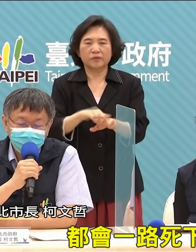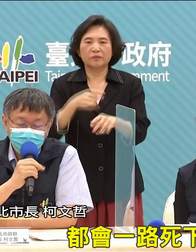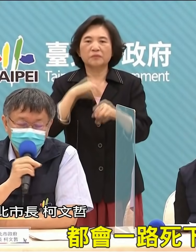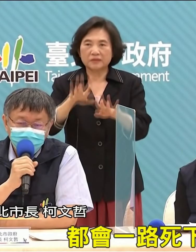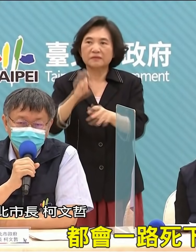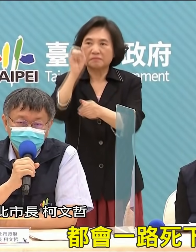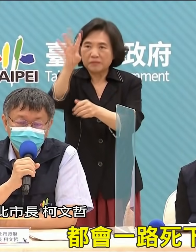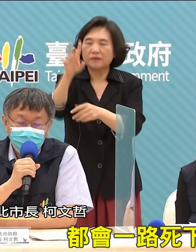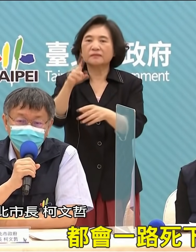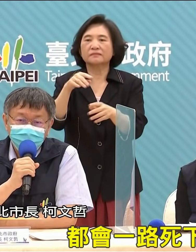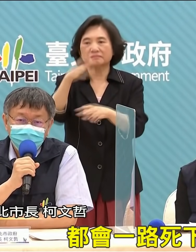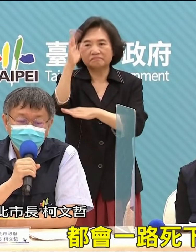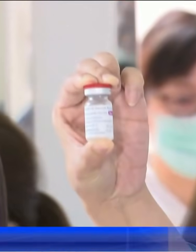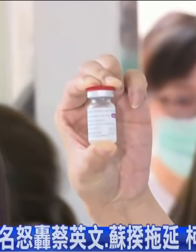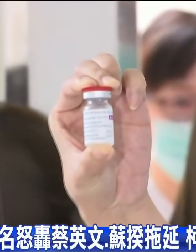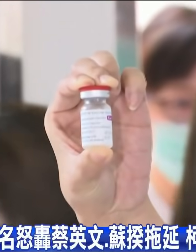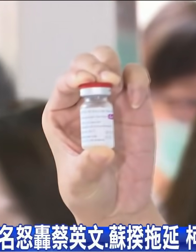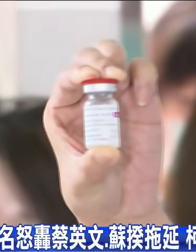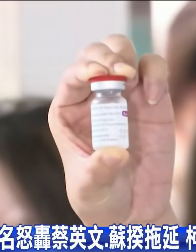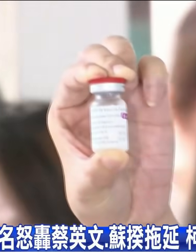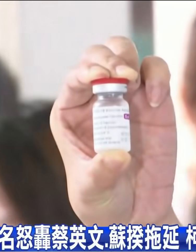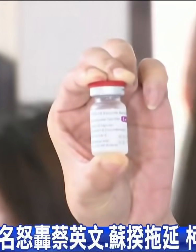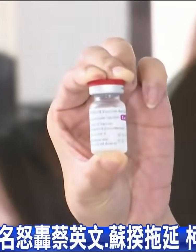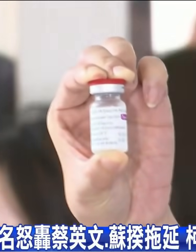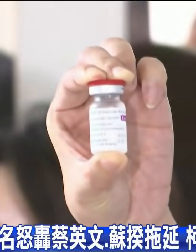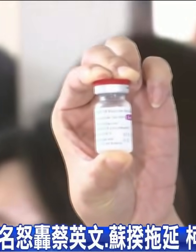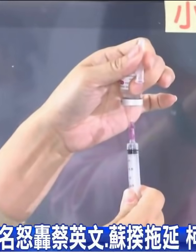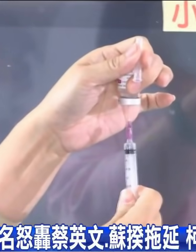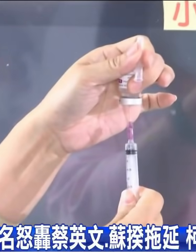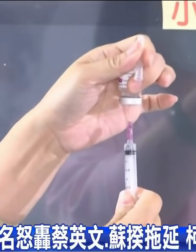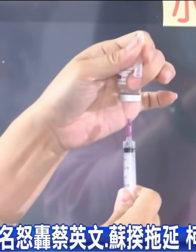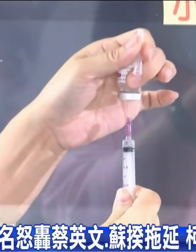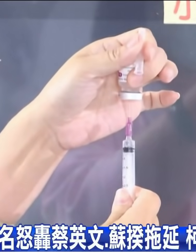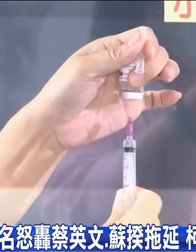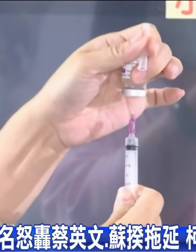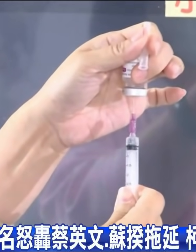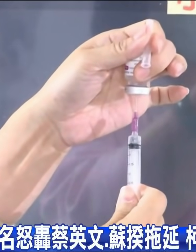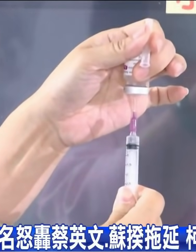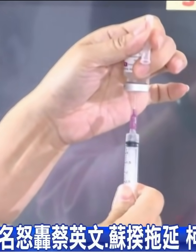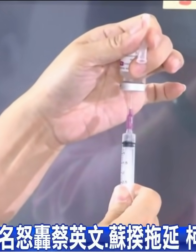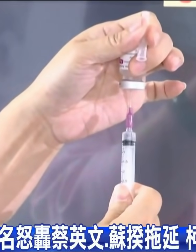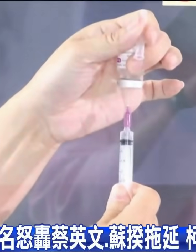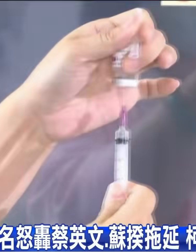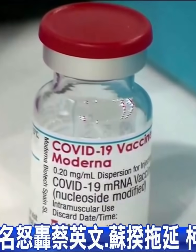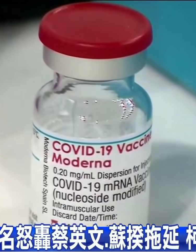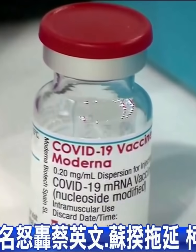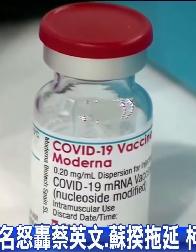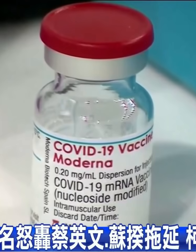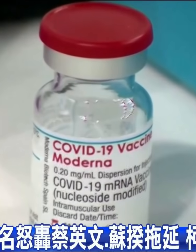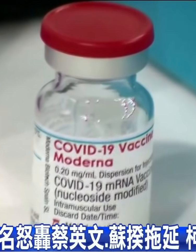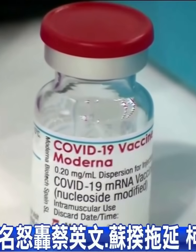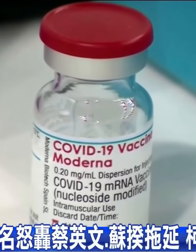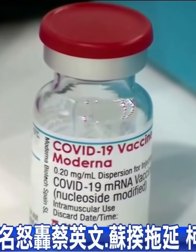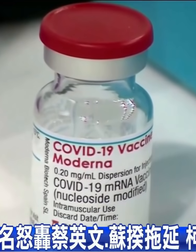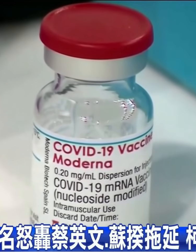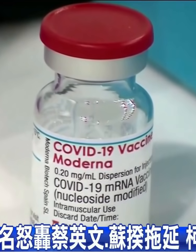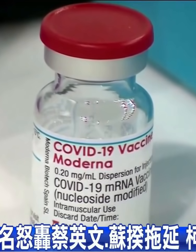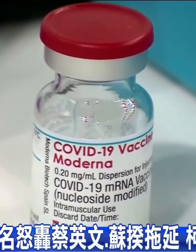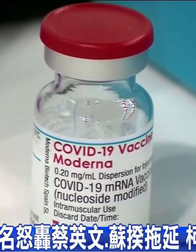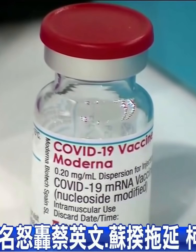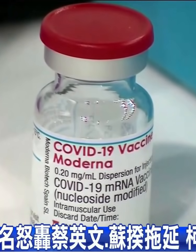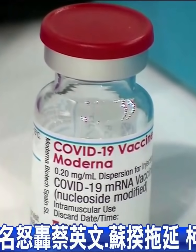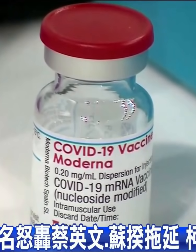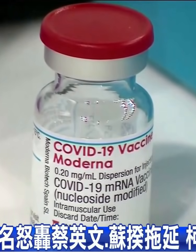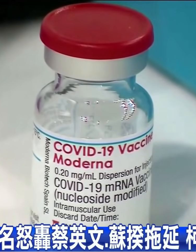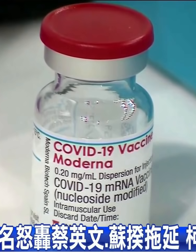都会沿路这样一路死下去。 台北市卫生局疫苗如今已评不胜，柯文哲罕见点名蔡英文，苏贞昌痛批别再说空话，只要